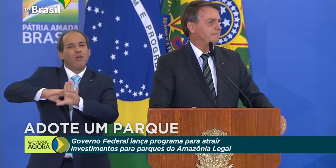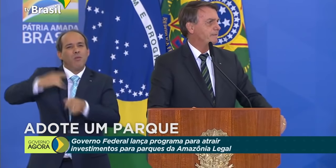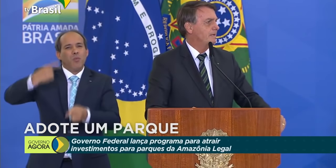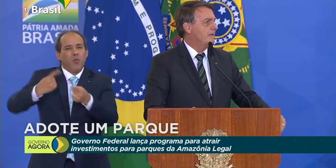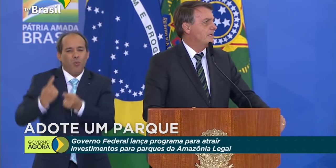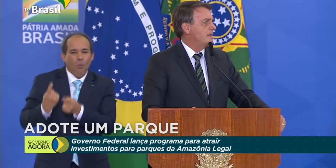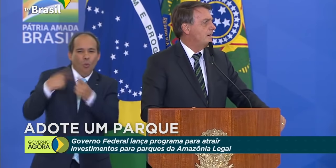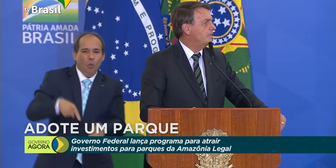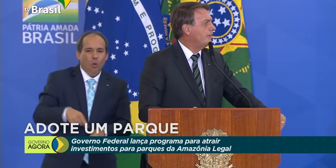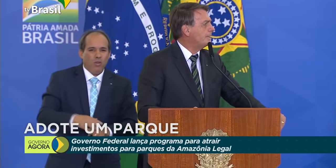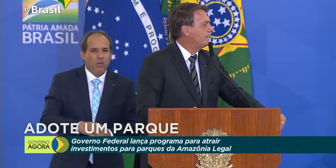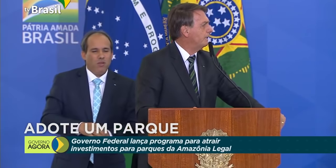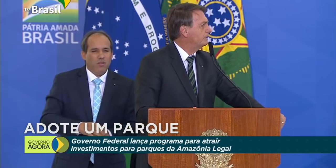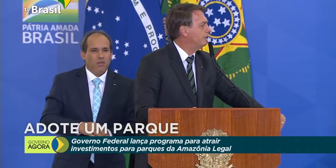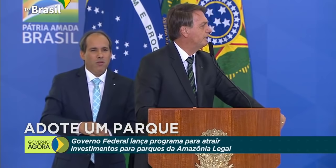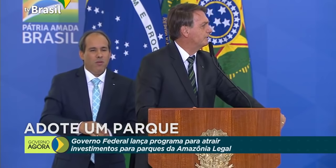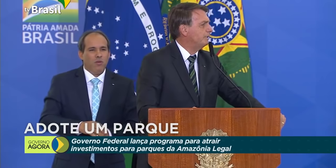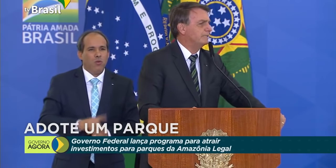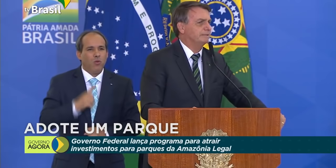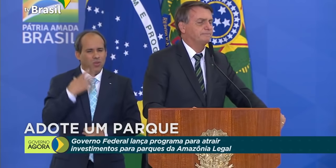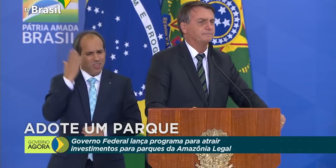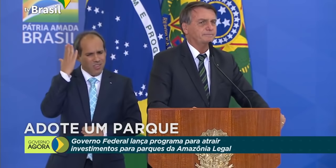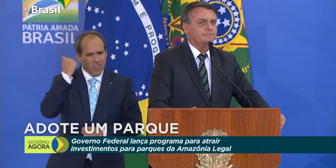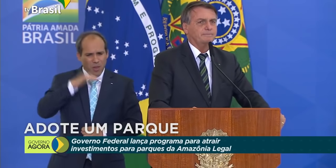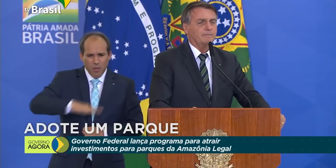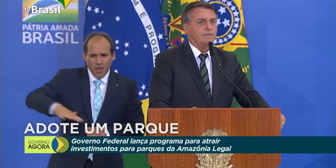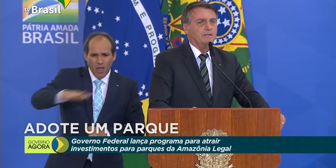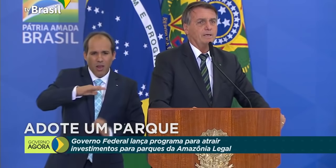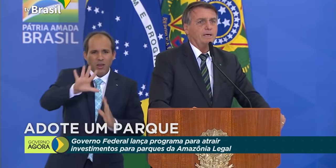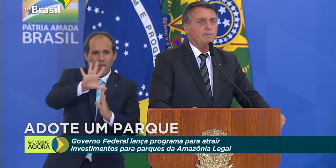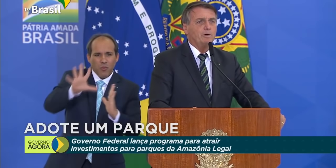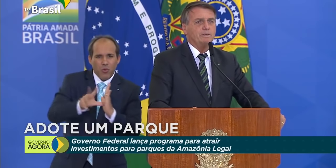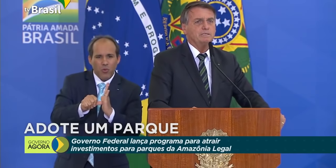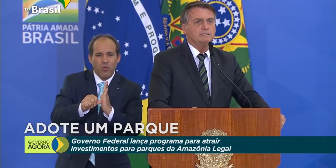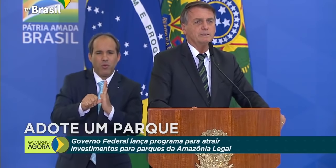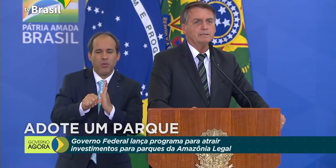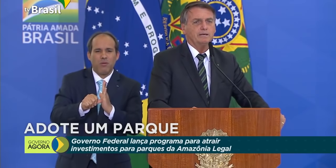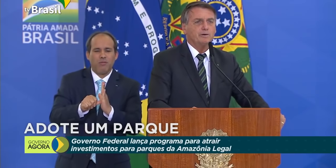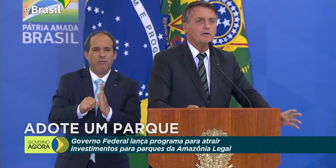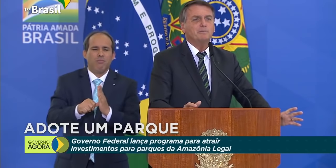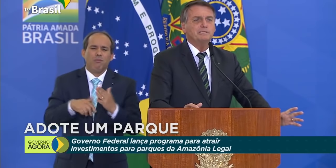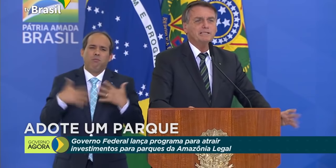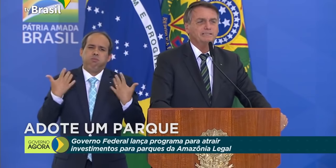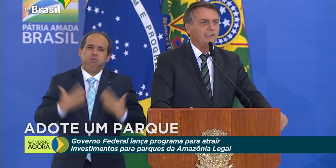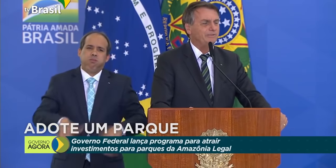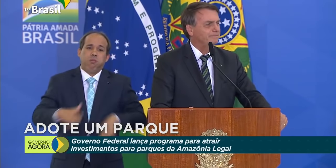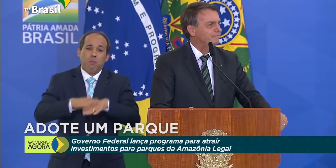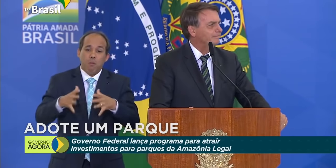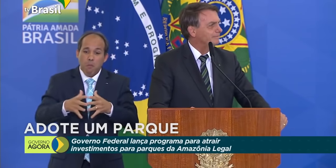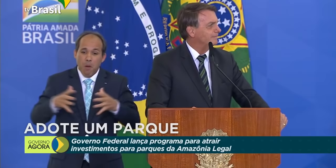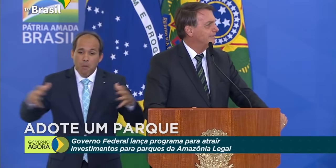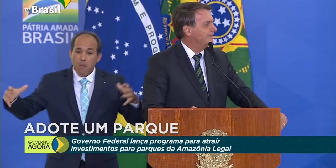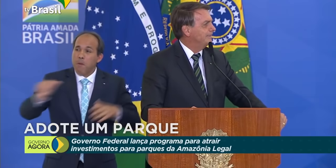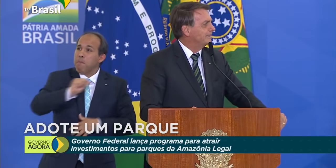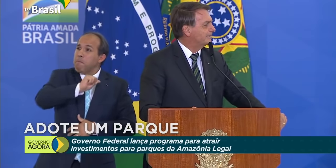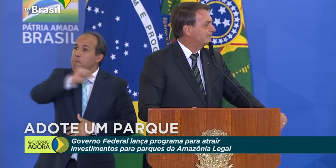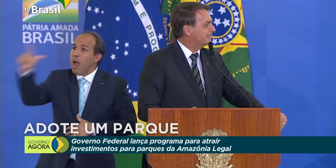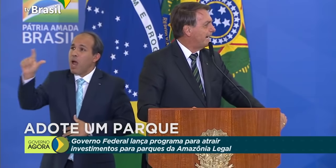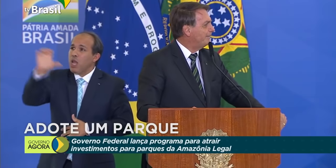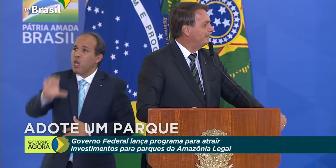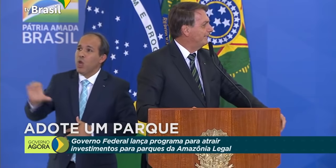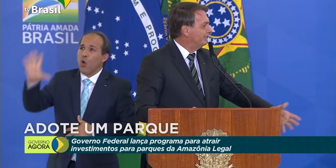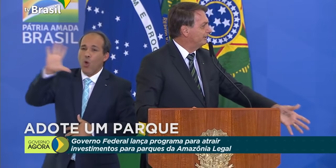sente a nossa região Amazônica e é bom que a Europa ocidental